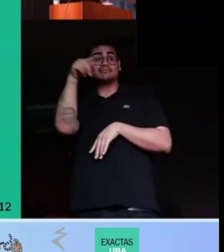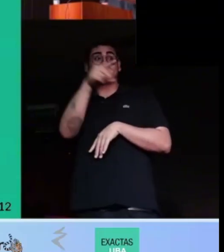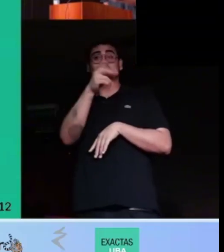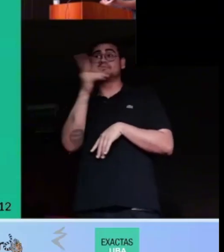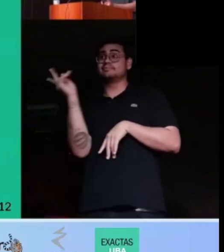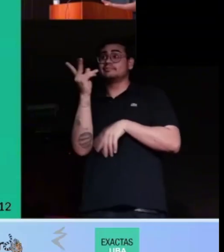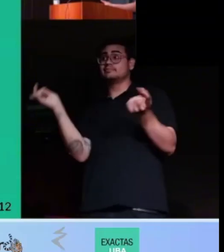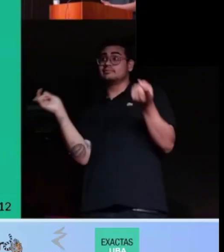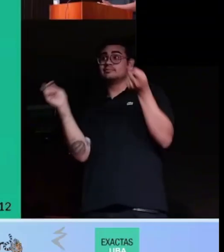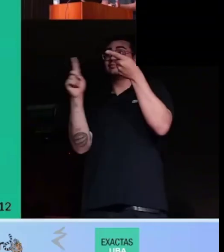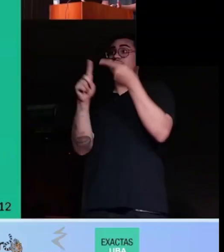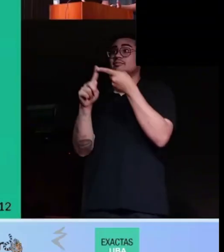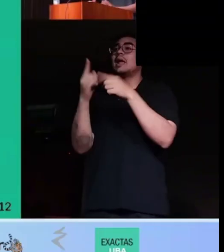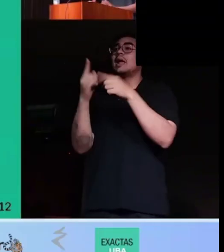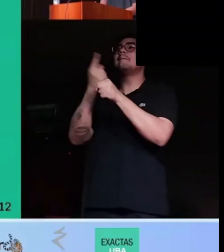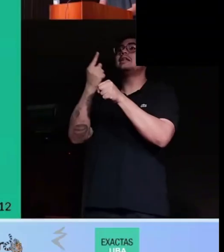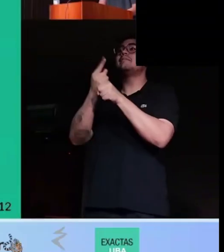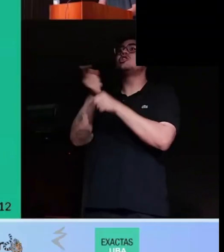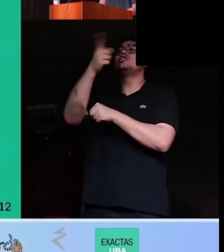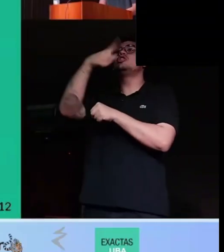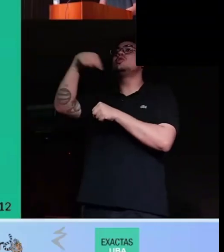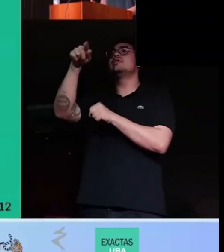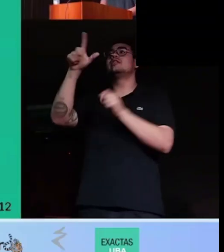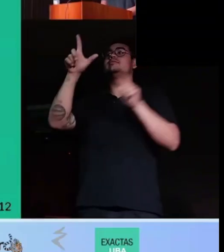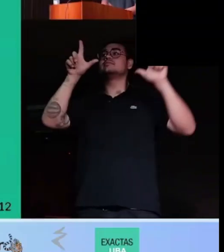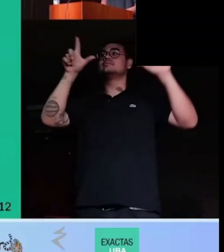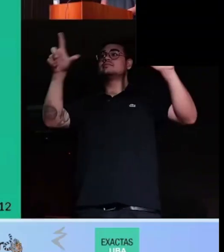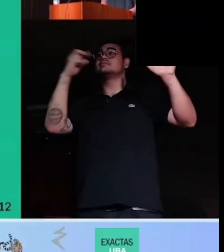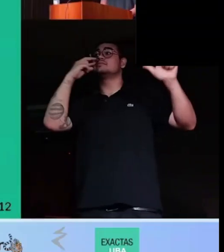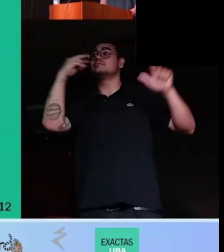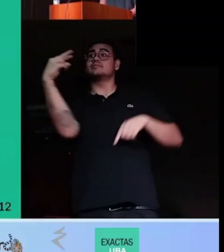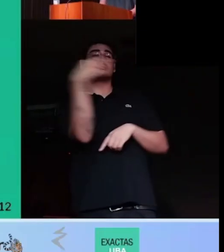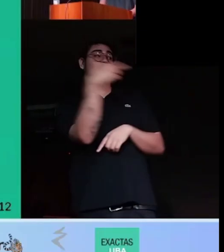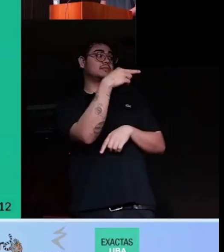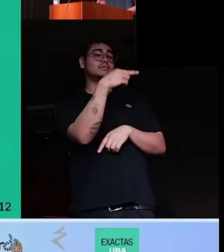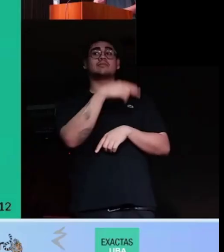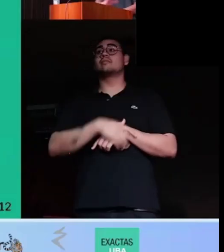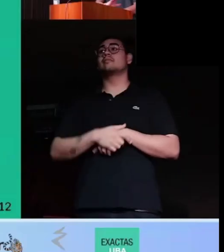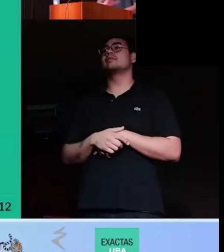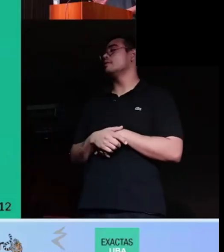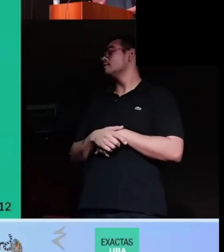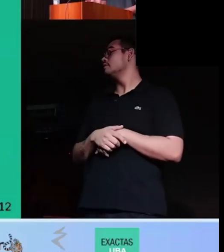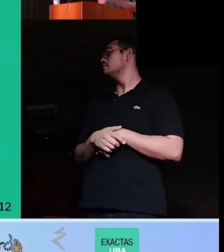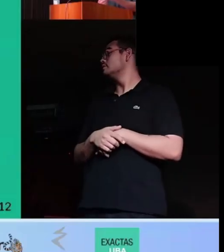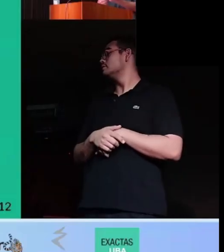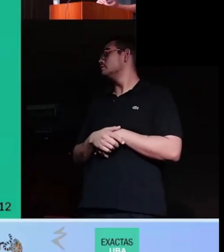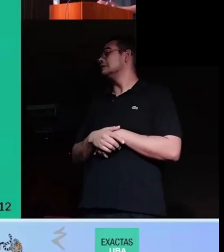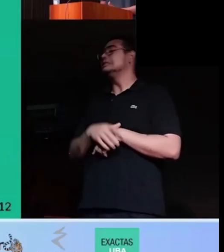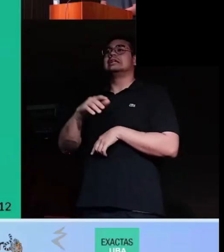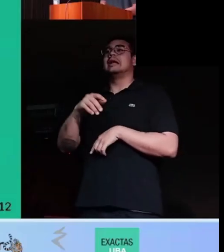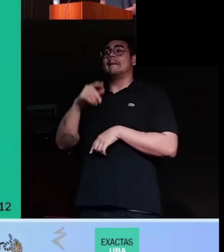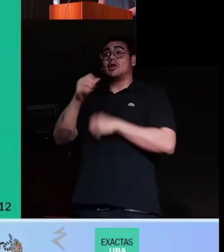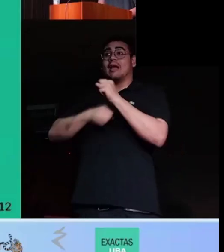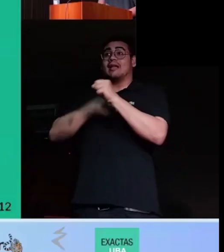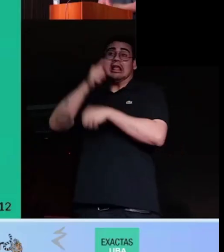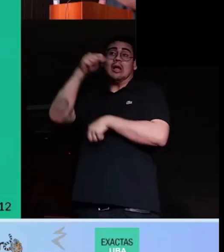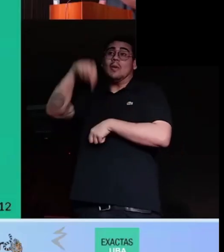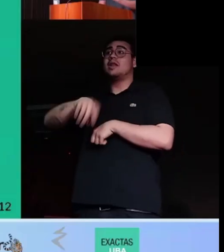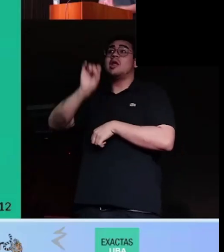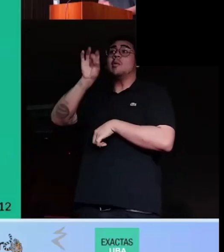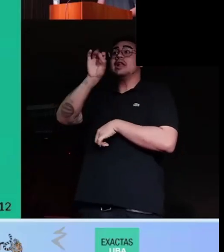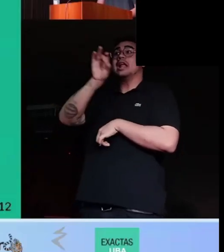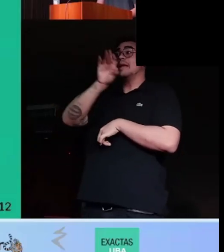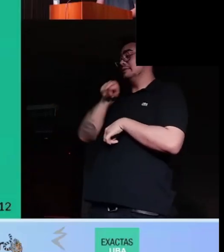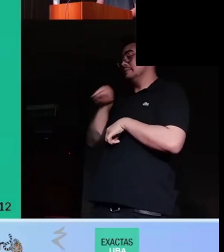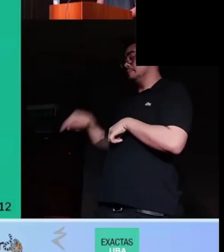lo vieran, que la conocieran. Allá en Vía Mercedes no tuve la oportunidad, pero sí solamente usé mi mano por ahora. Para hacer la